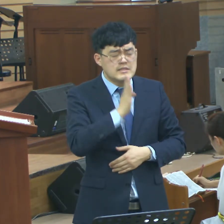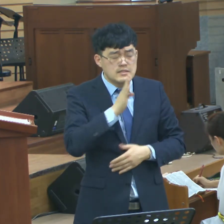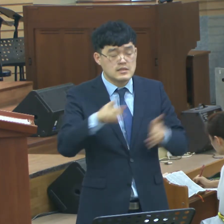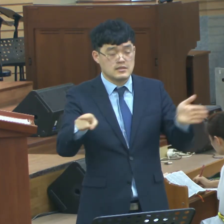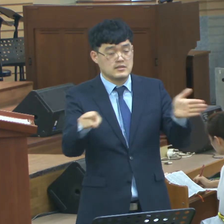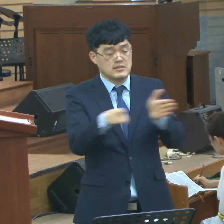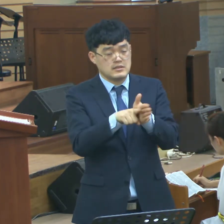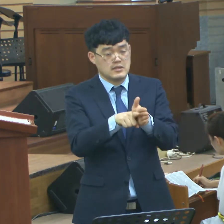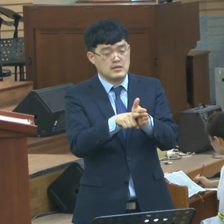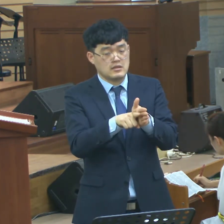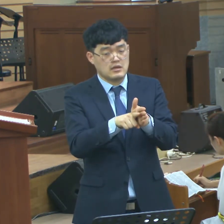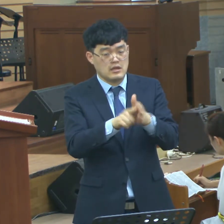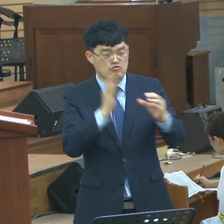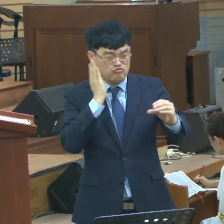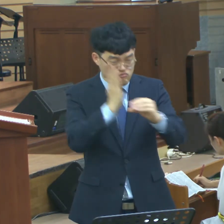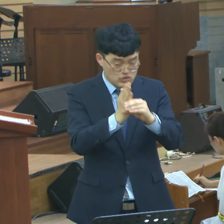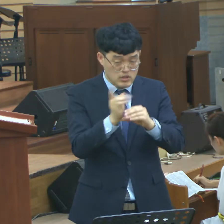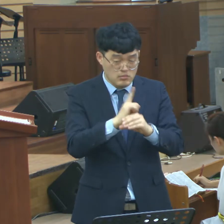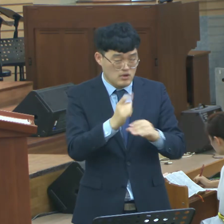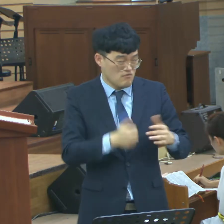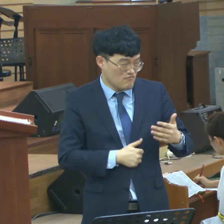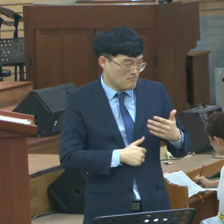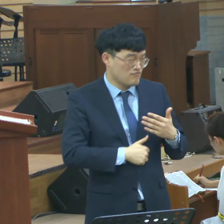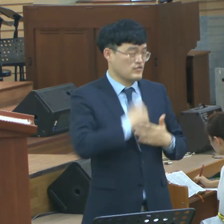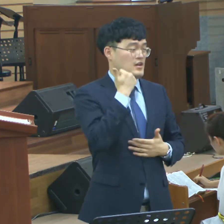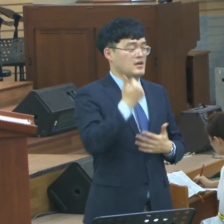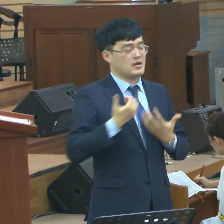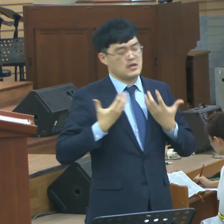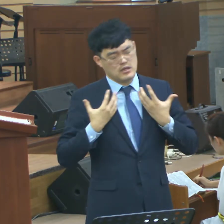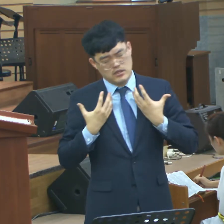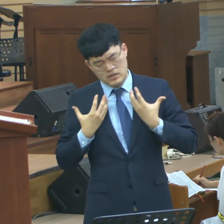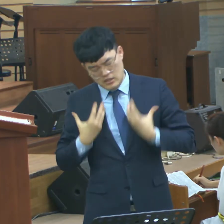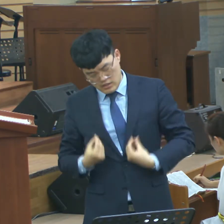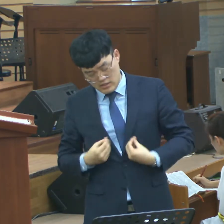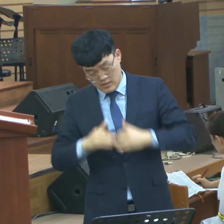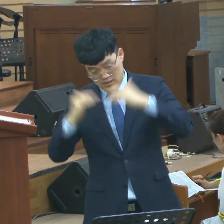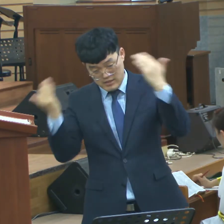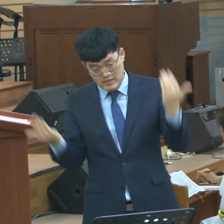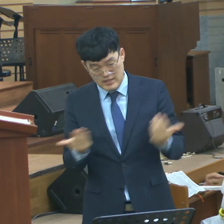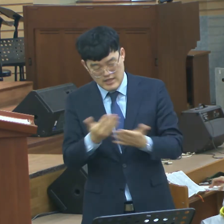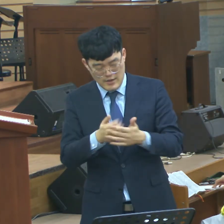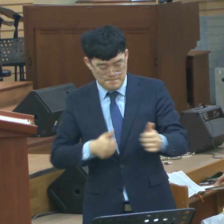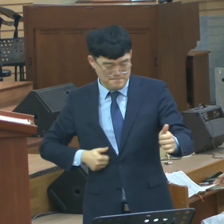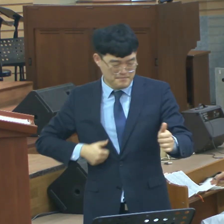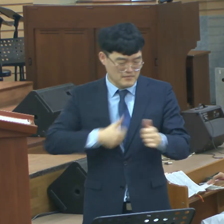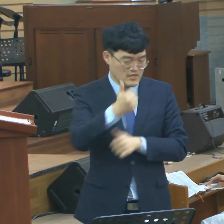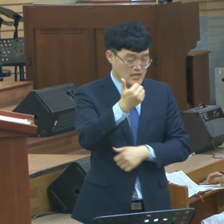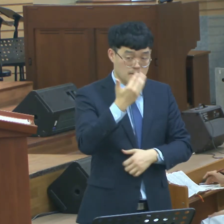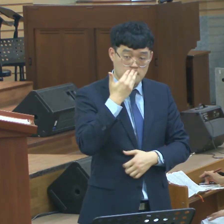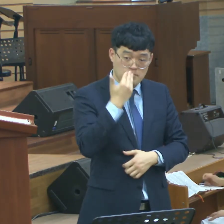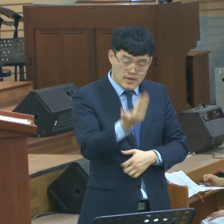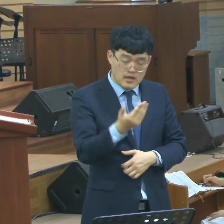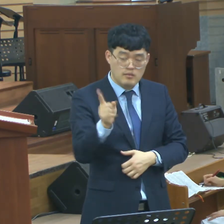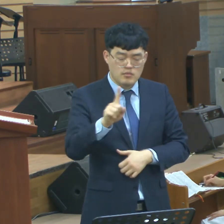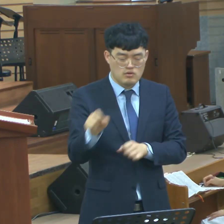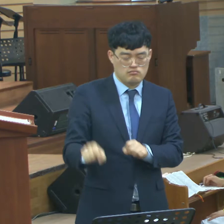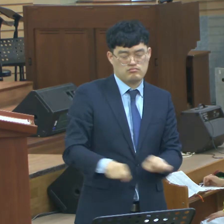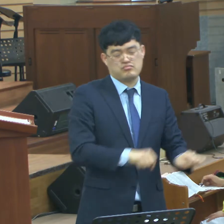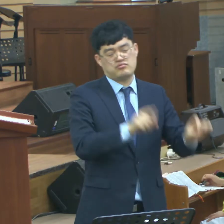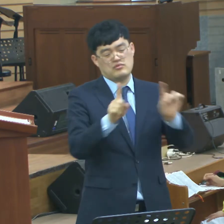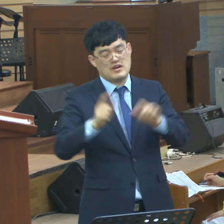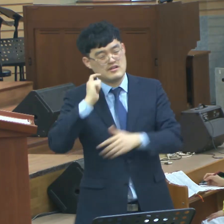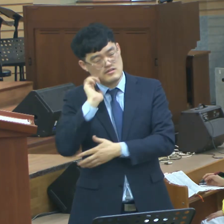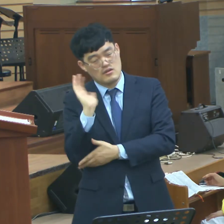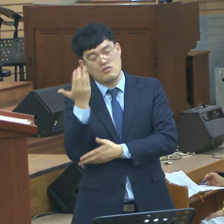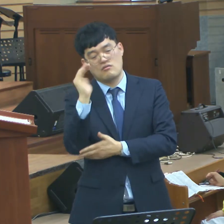신앙의 핵심은 분노와 모든 좌절의 증상들을 다 이길 수 있는, 부활의 영광을